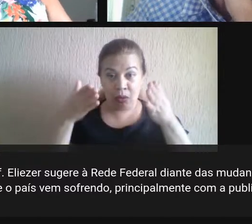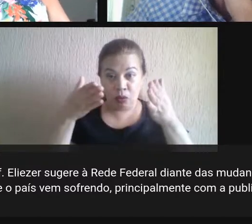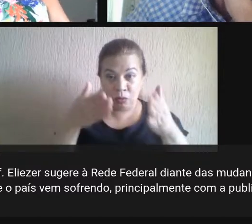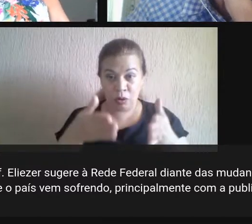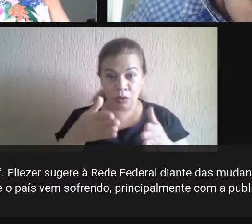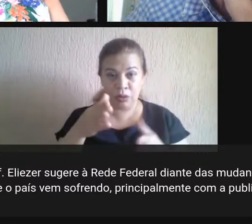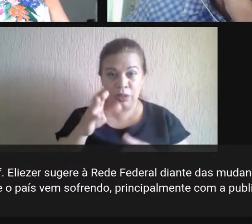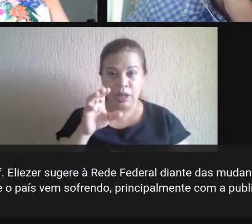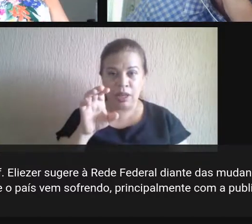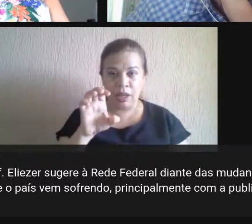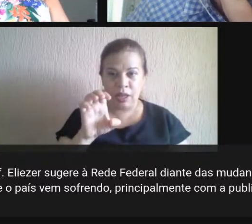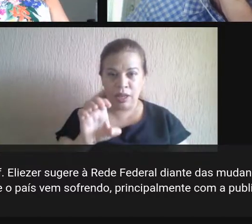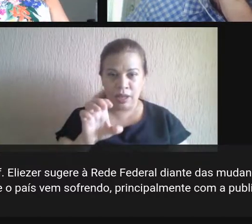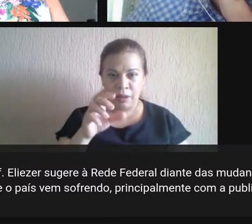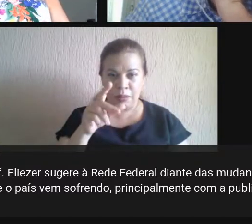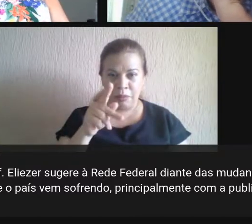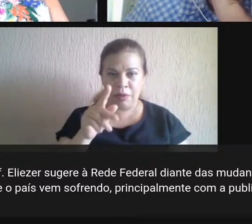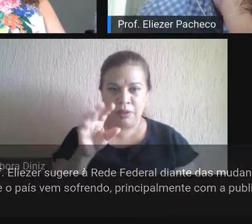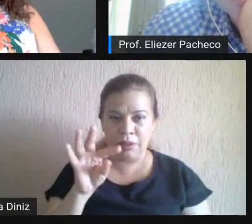Outra.